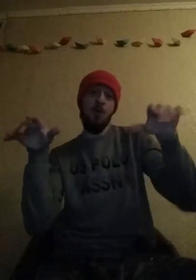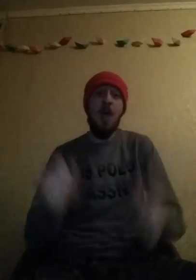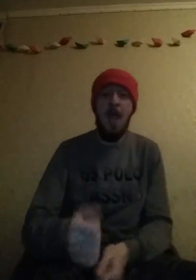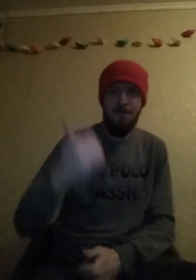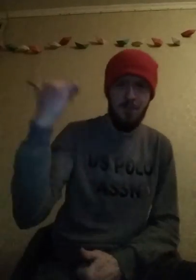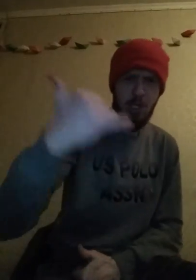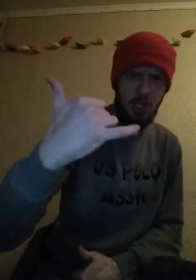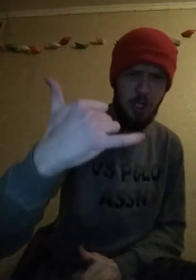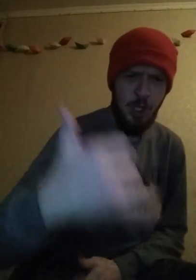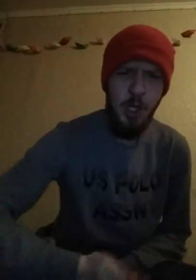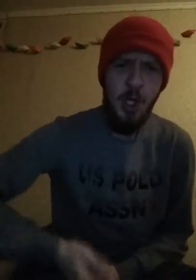დამელოდები